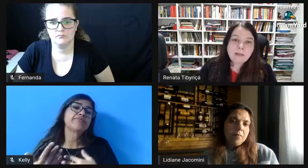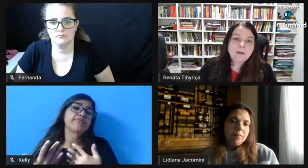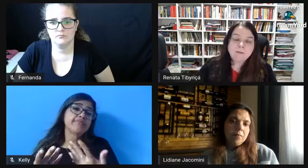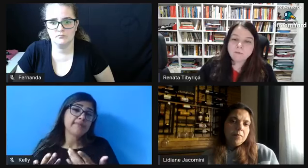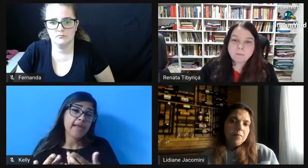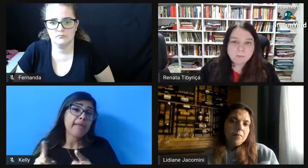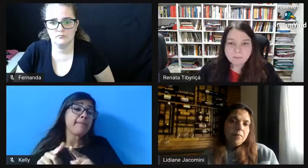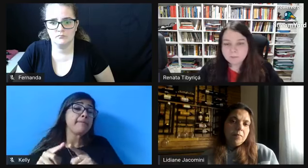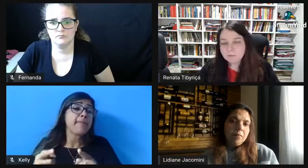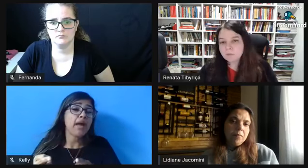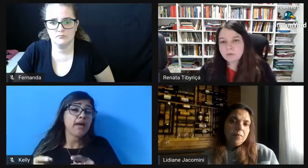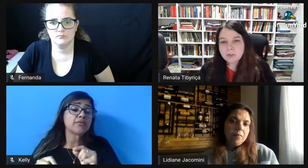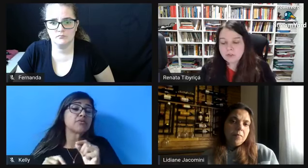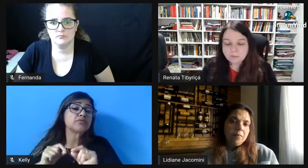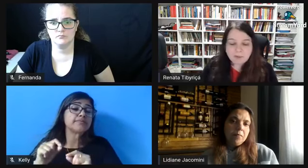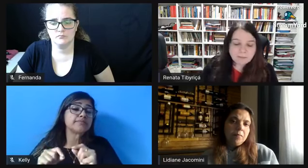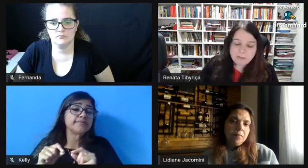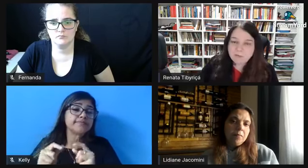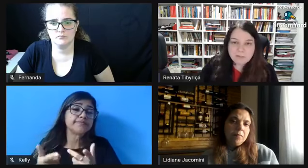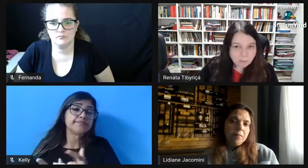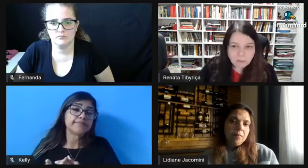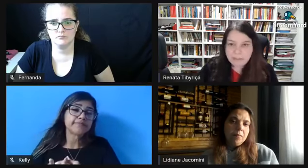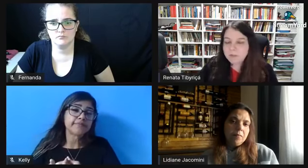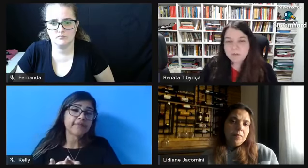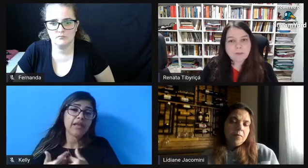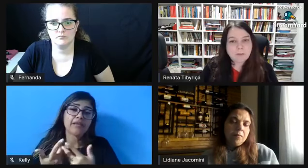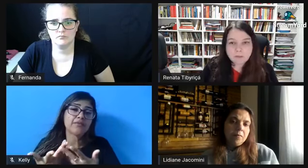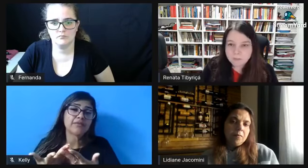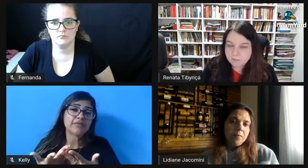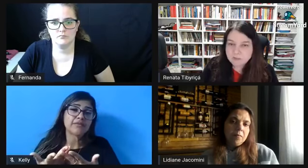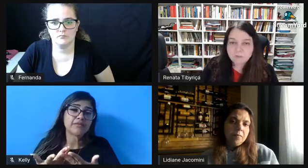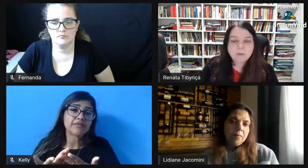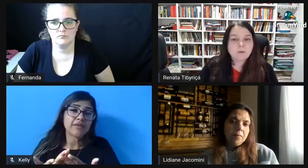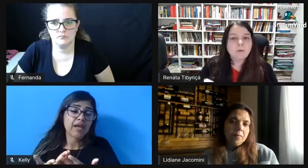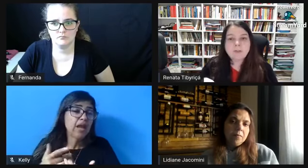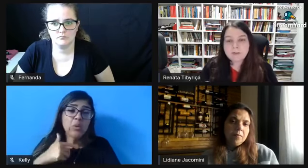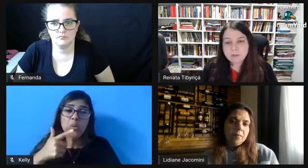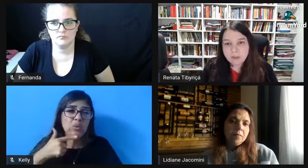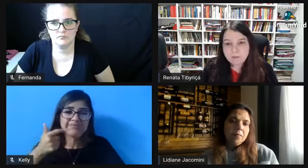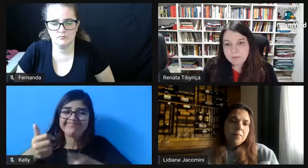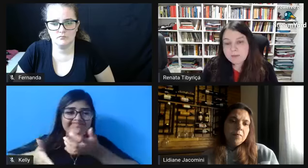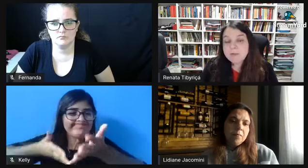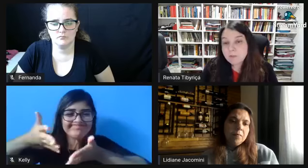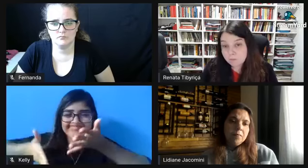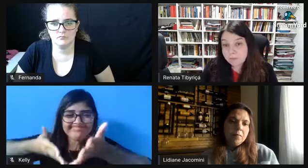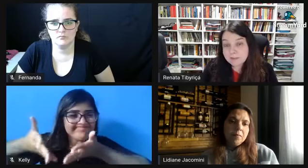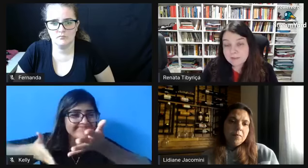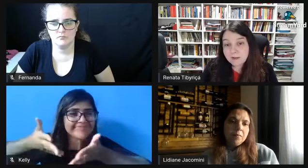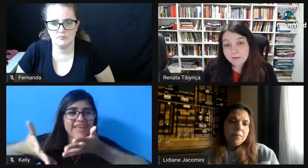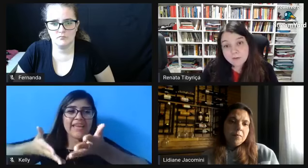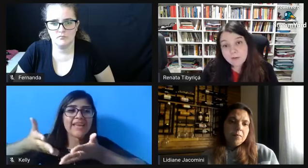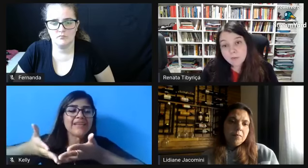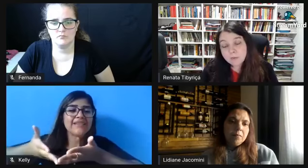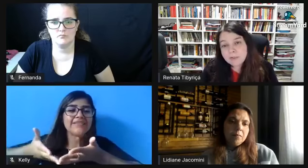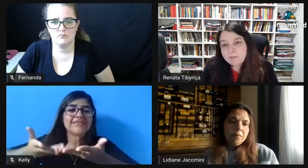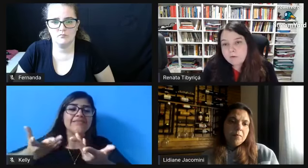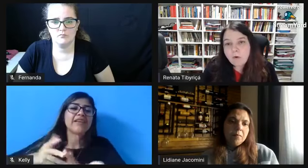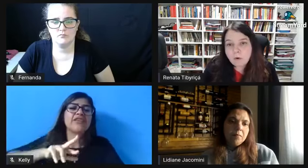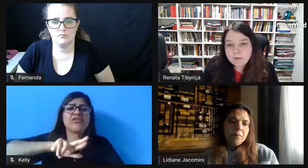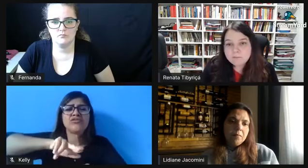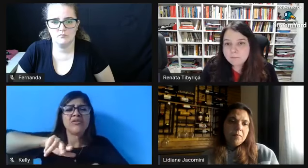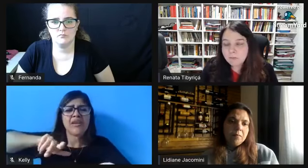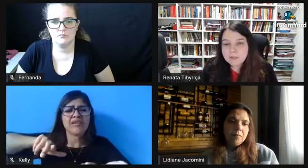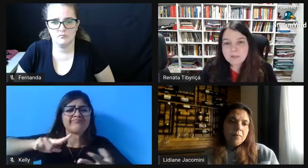aí sem, ou seja, não dá para manifestar por Libras, não dá para manifestar com tecnologia assistiva, porque também se a gente for pensar, o